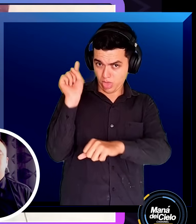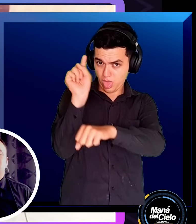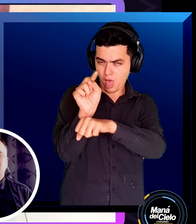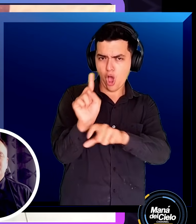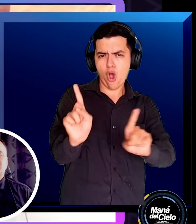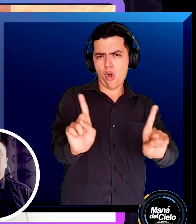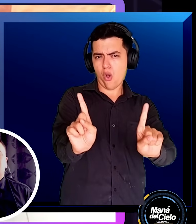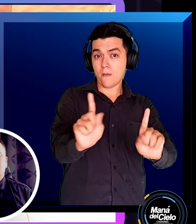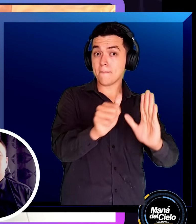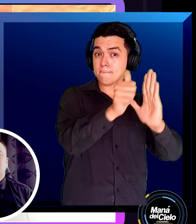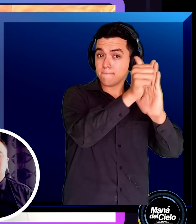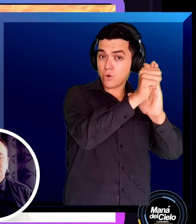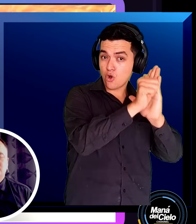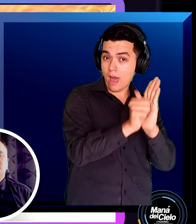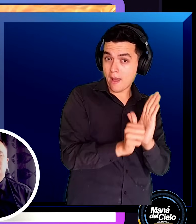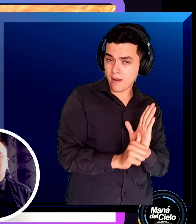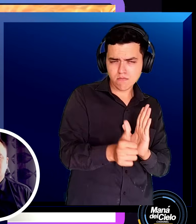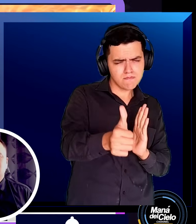programas y programas,